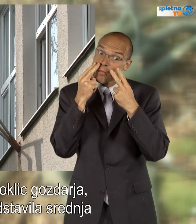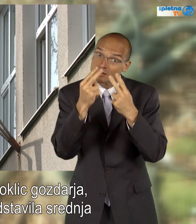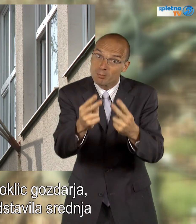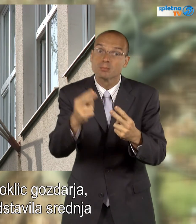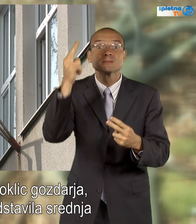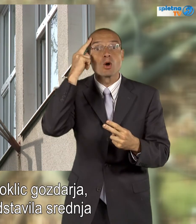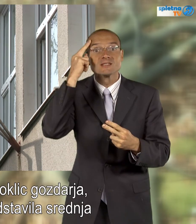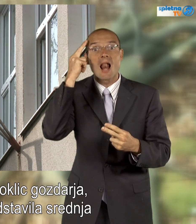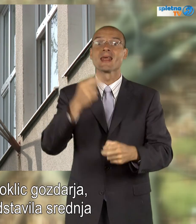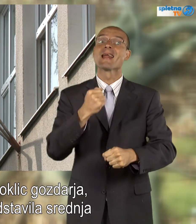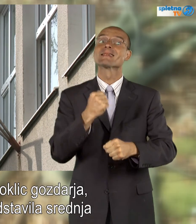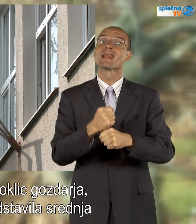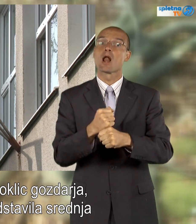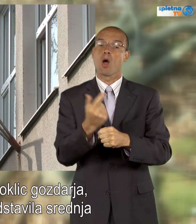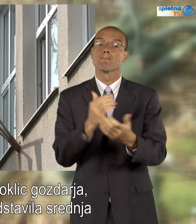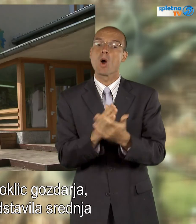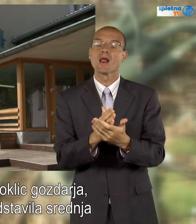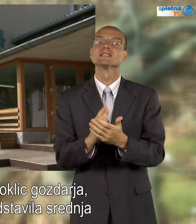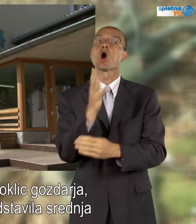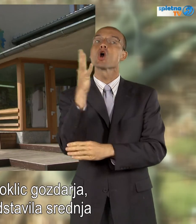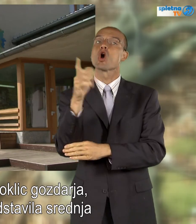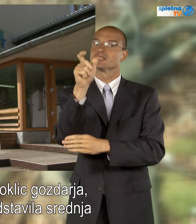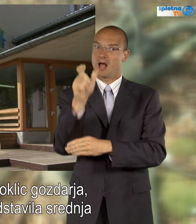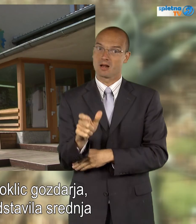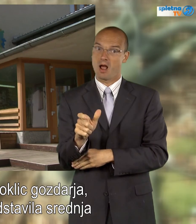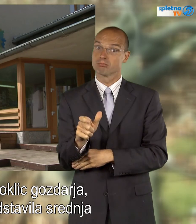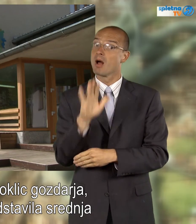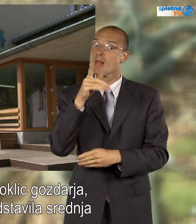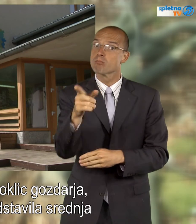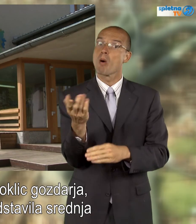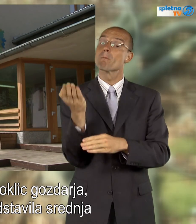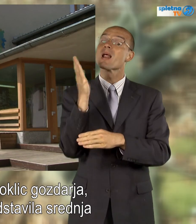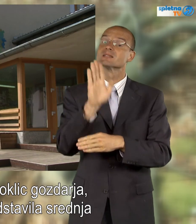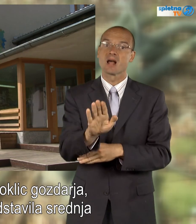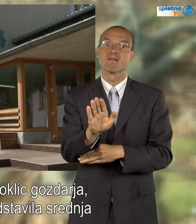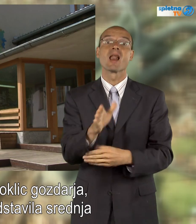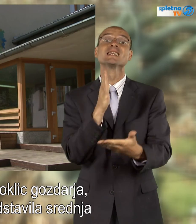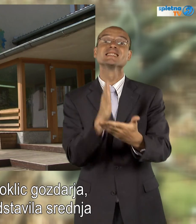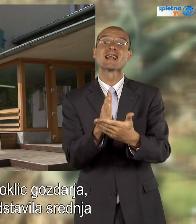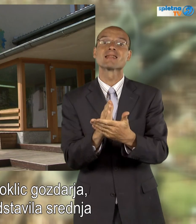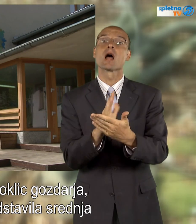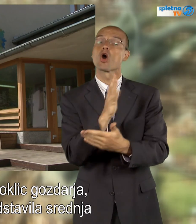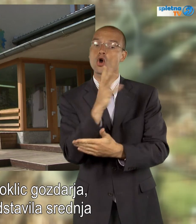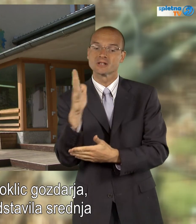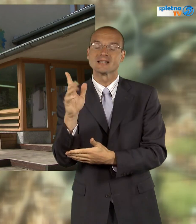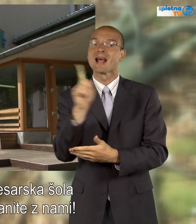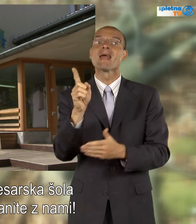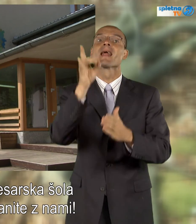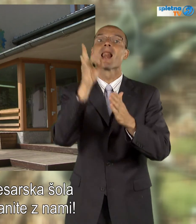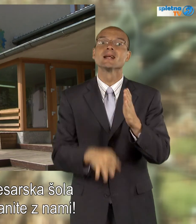Spoznali bomo poklic gozdarja, ki nam ga bo predstavila Srednja gozdarska in lesarska šola v Postojni.